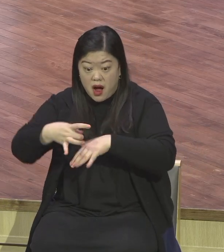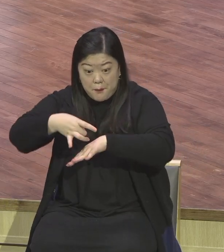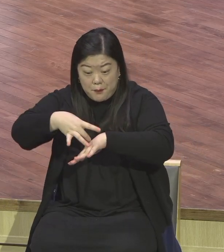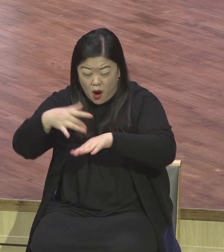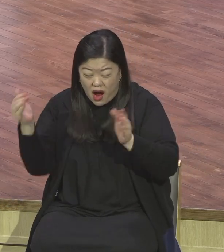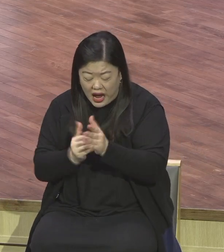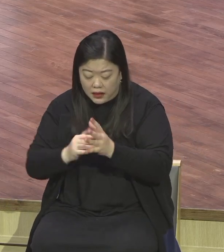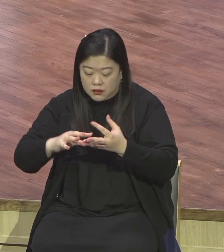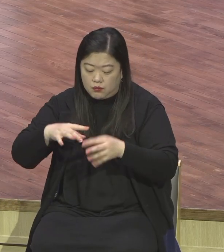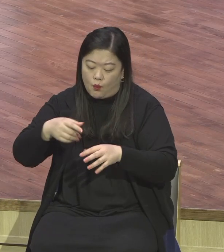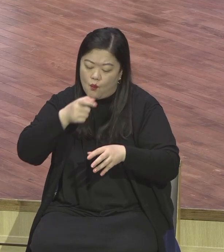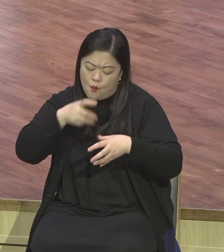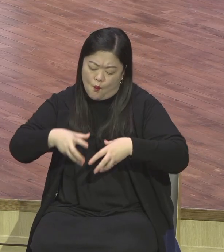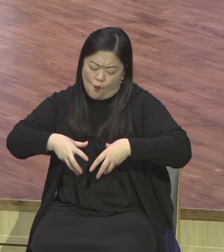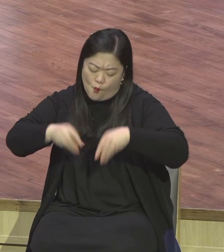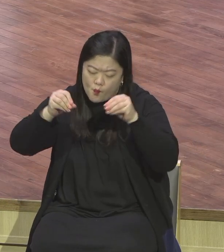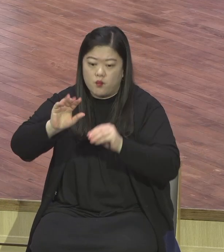하느니라